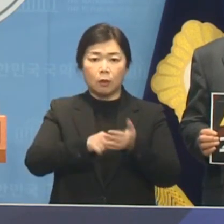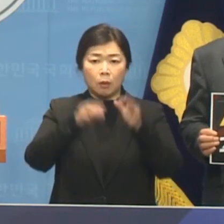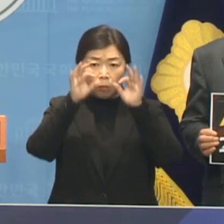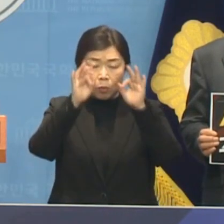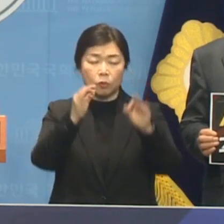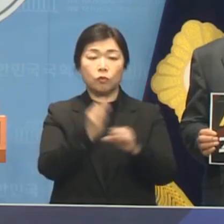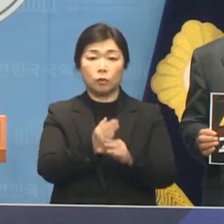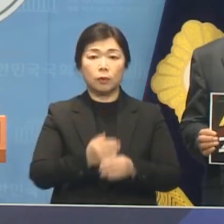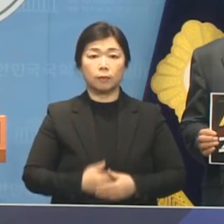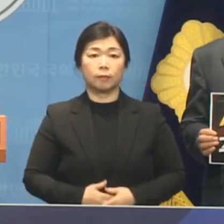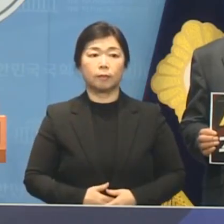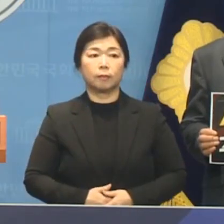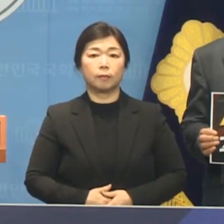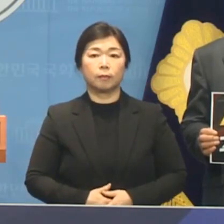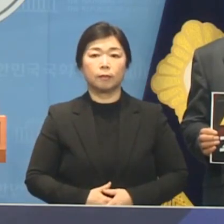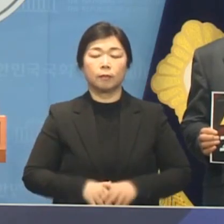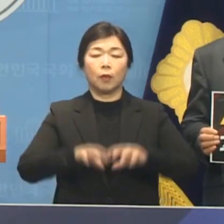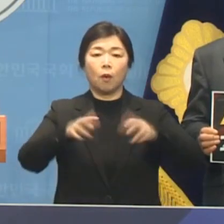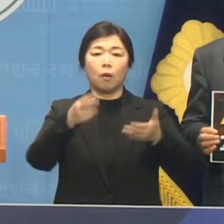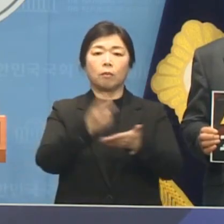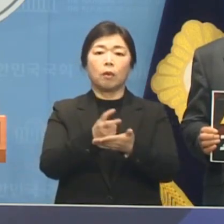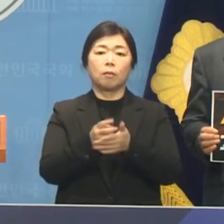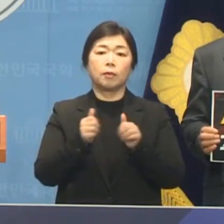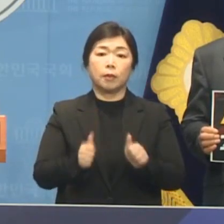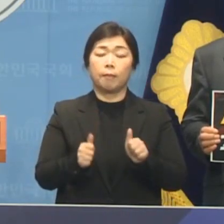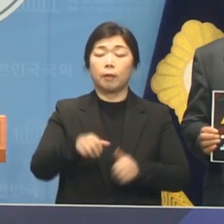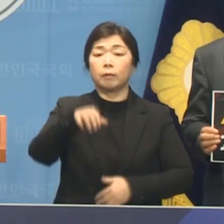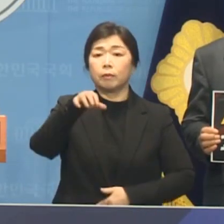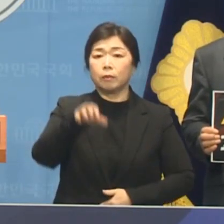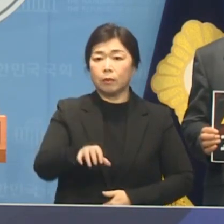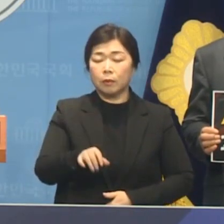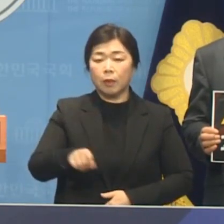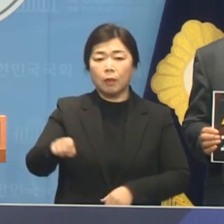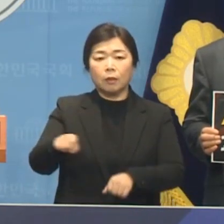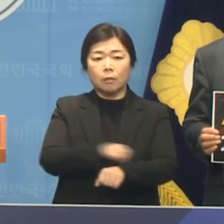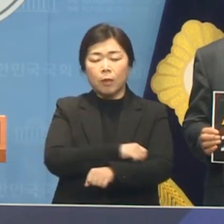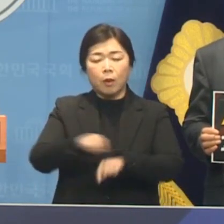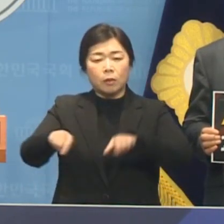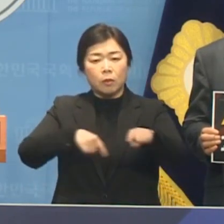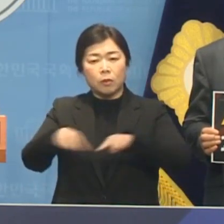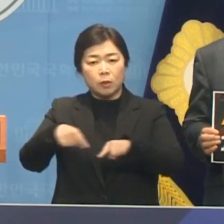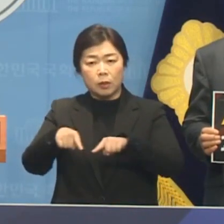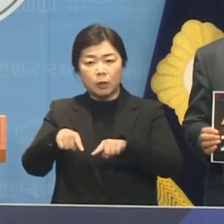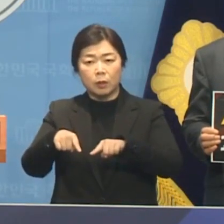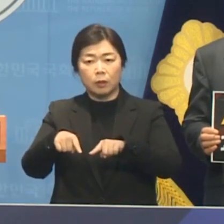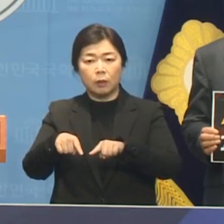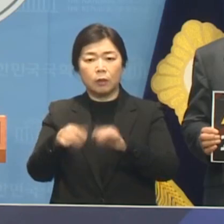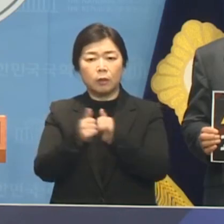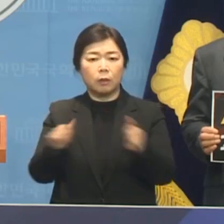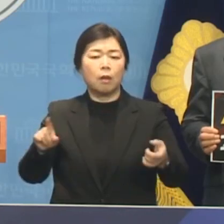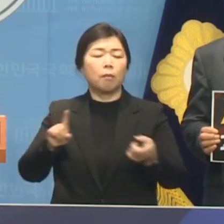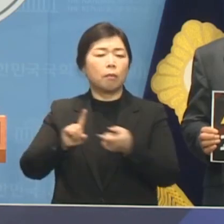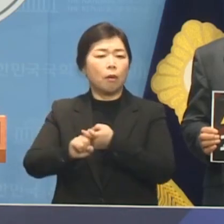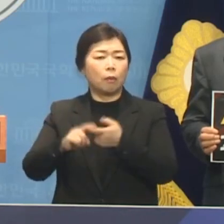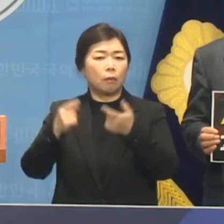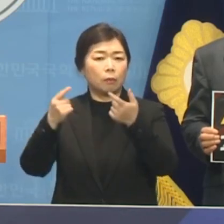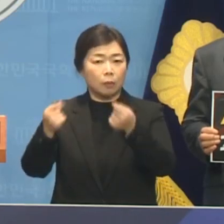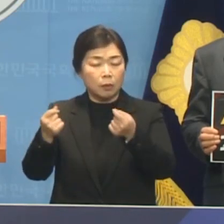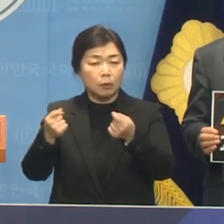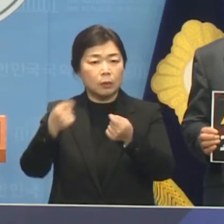있습니다. 헌법재판소는 특정 정치 세력의 도구가 되어가고 있는 듯하여